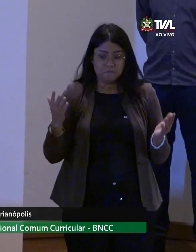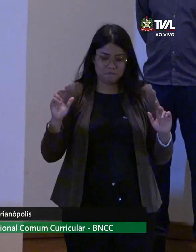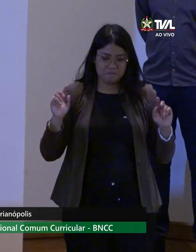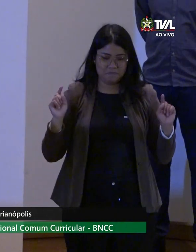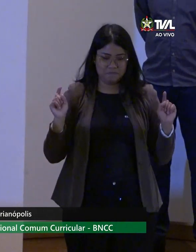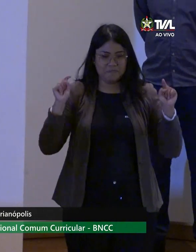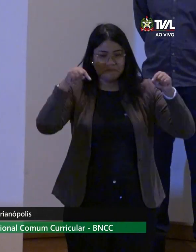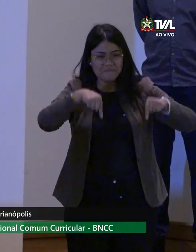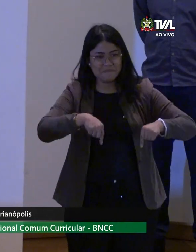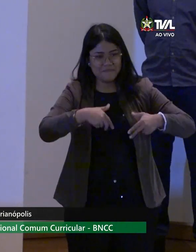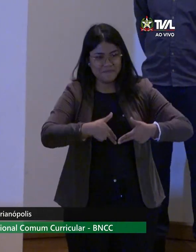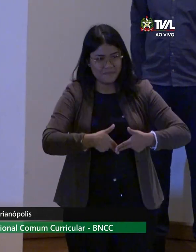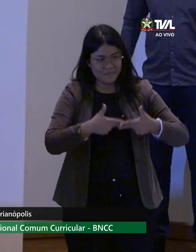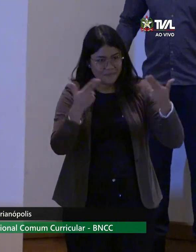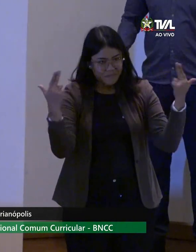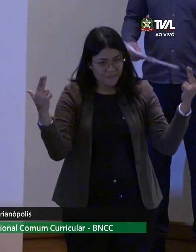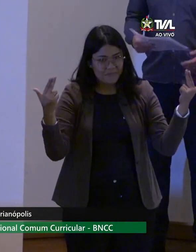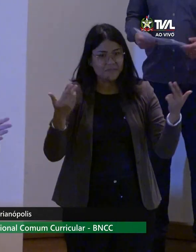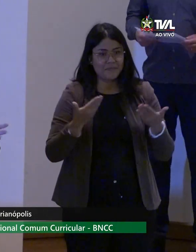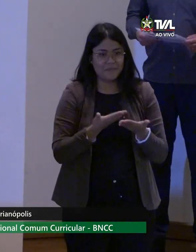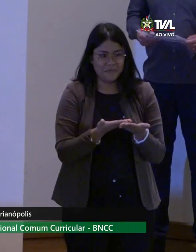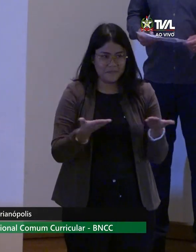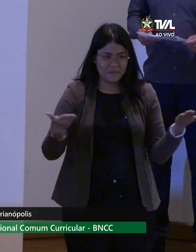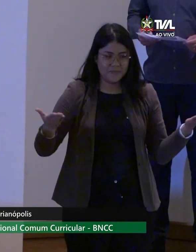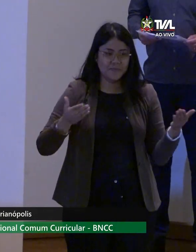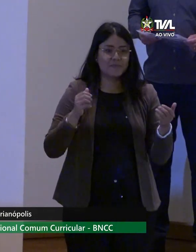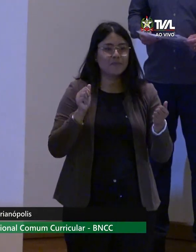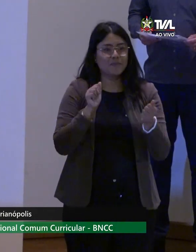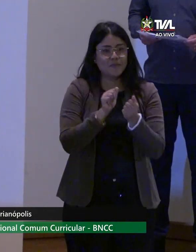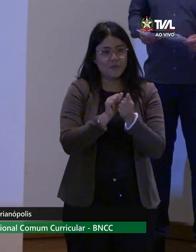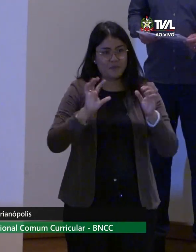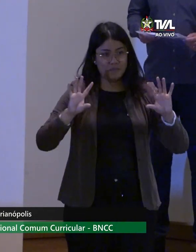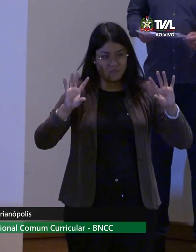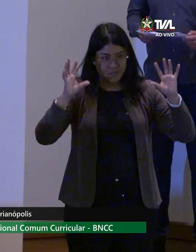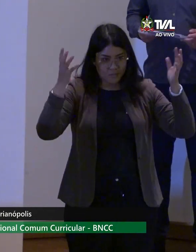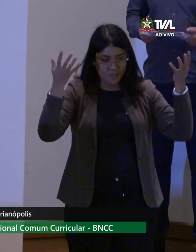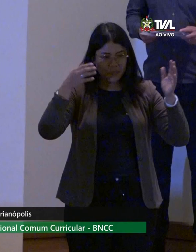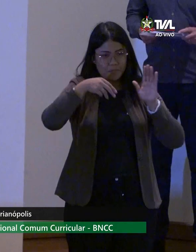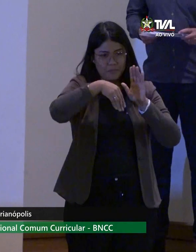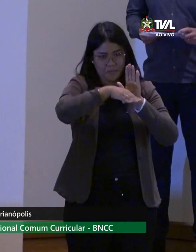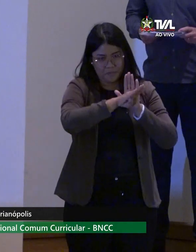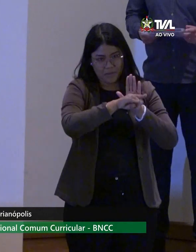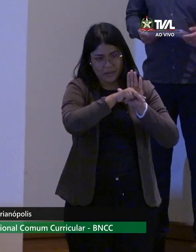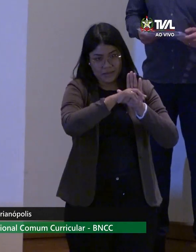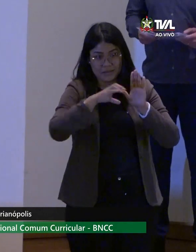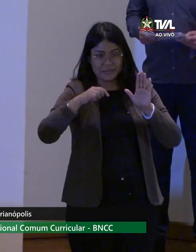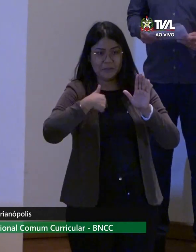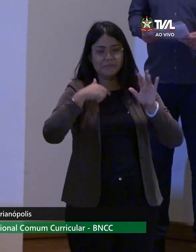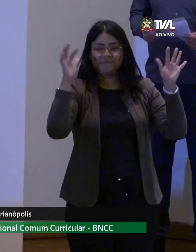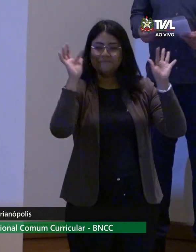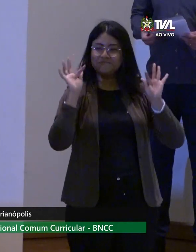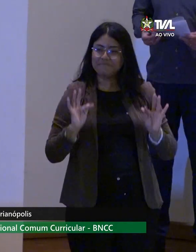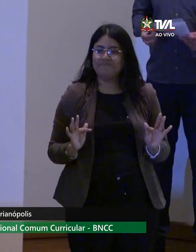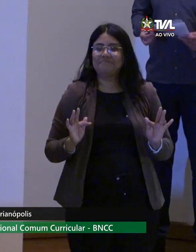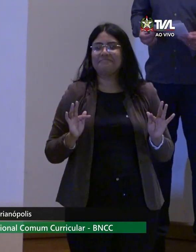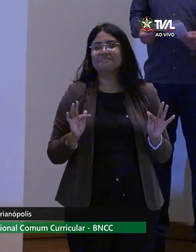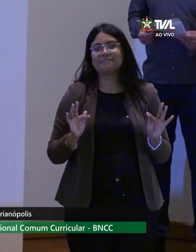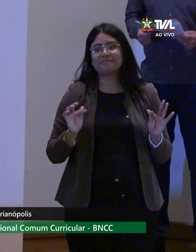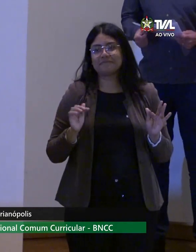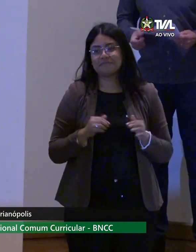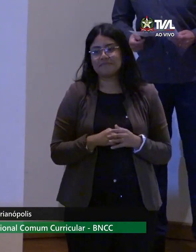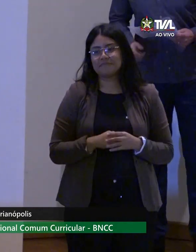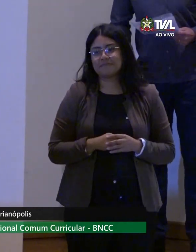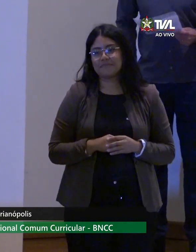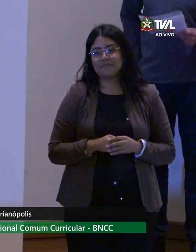Abrir é esse esse encontro da rede com muita felicidade muita satisfação e sobretudo